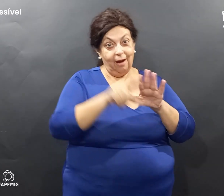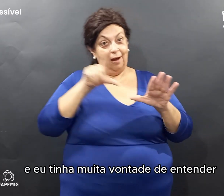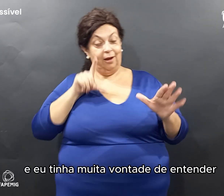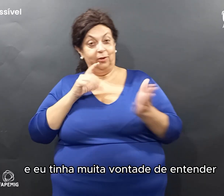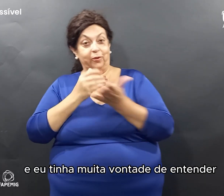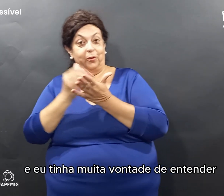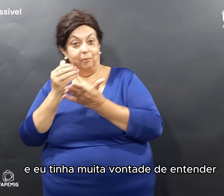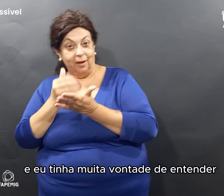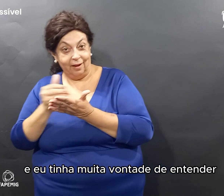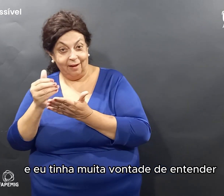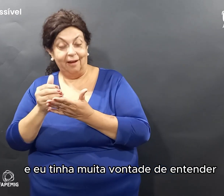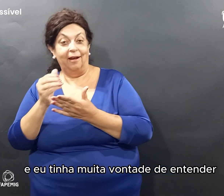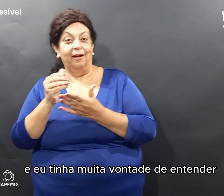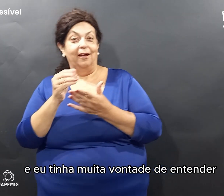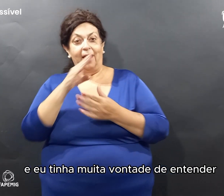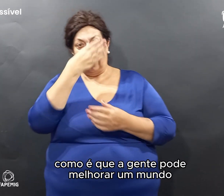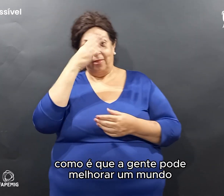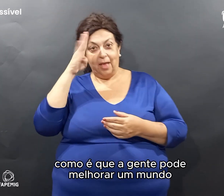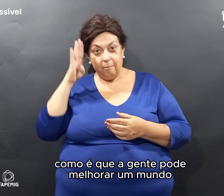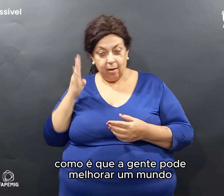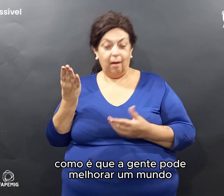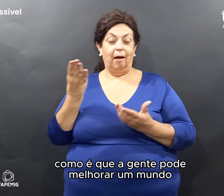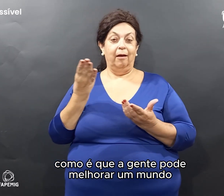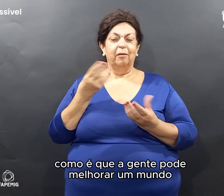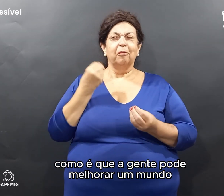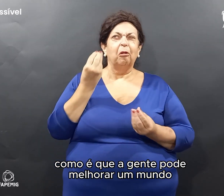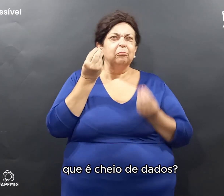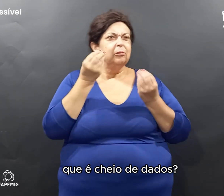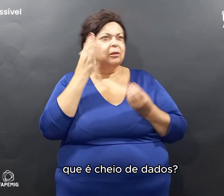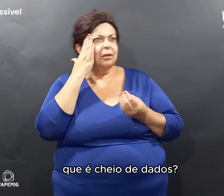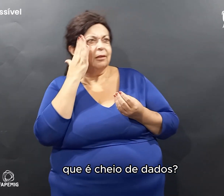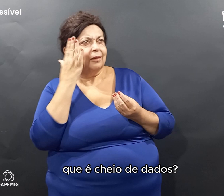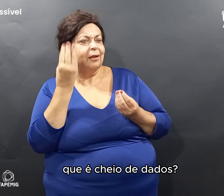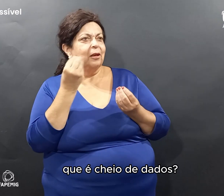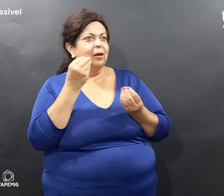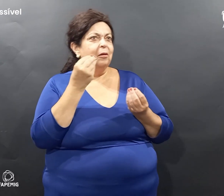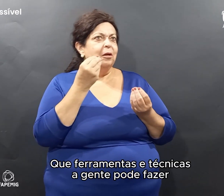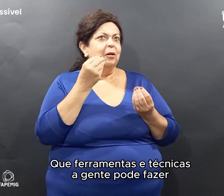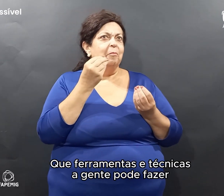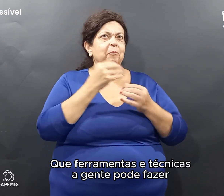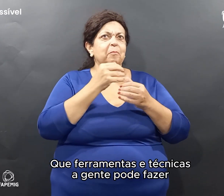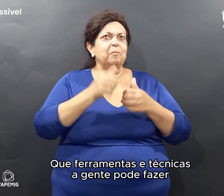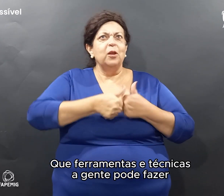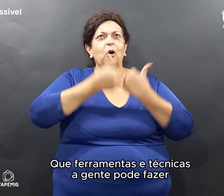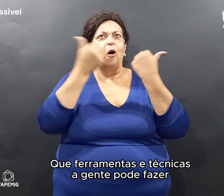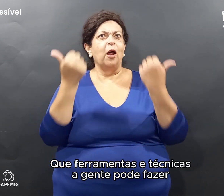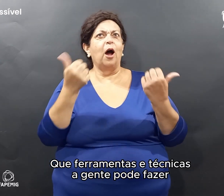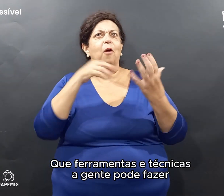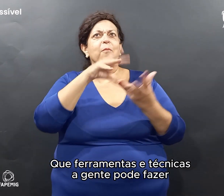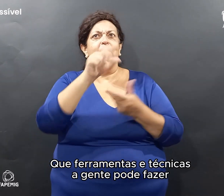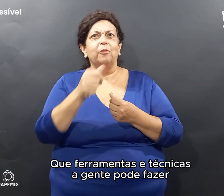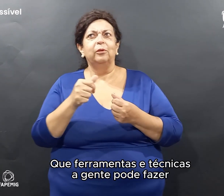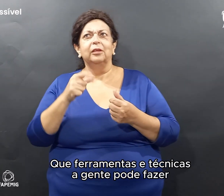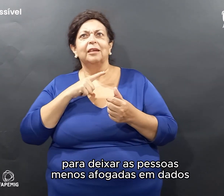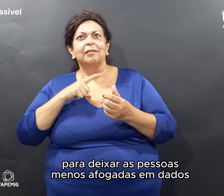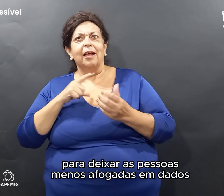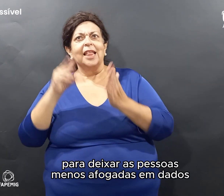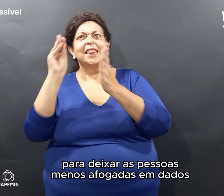E eu tinha muita vontade de entender como é que a gente pode melhorar um mundo que é cheio de dados. Que ferramentas e técnicas a gente pode fazer para deixar as pessoas